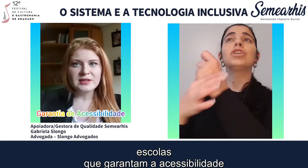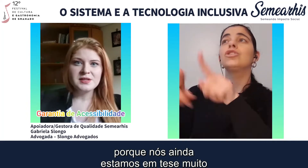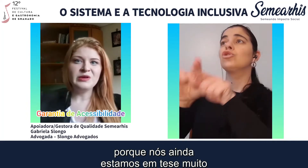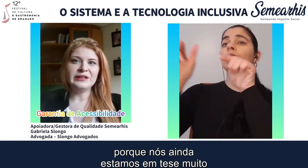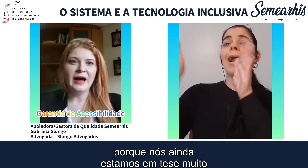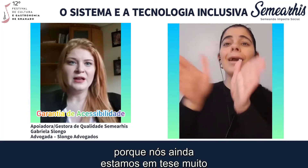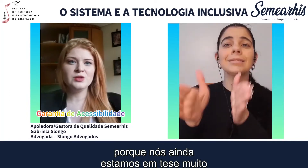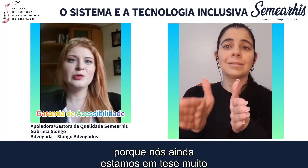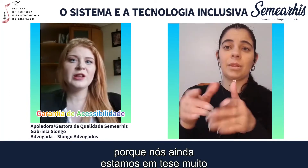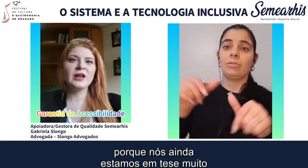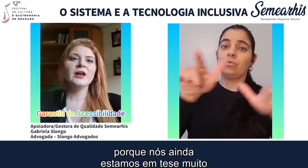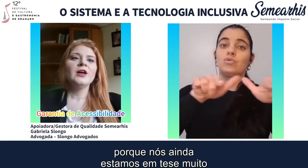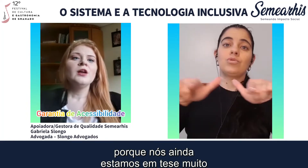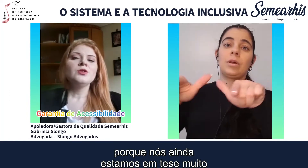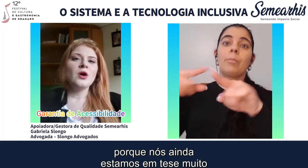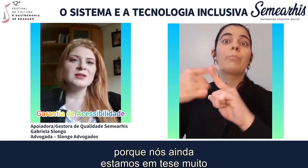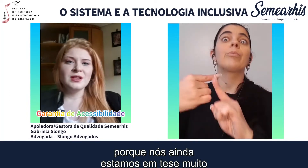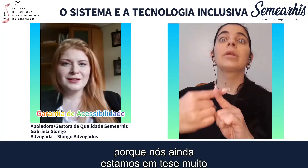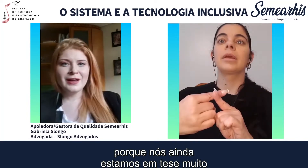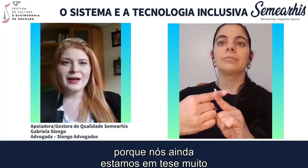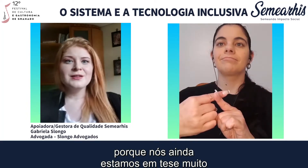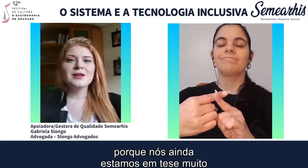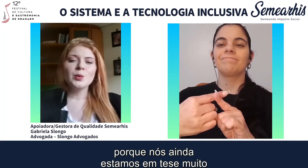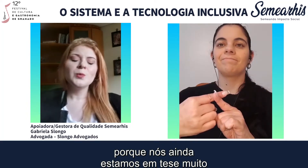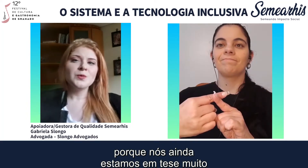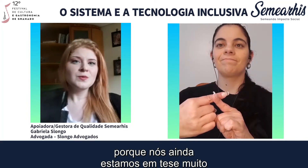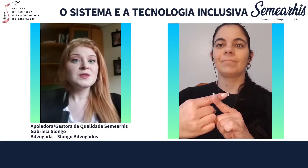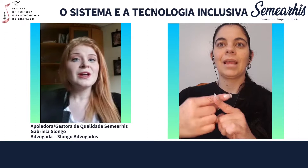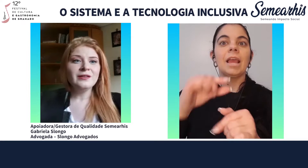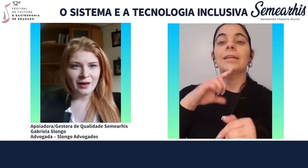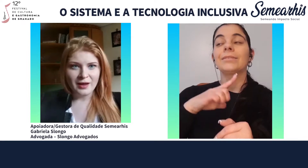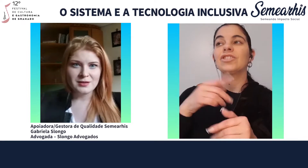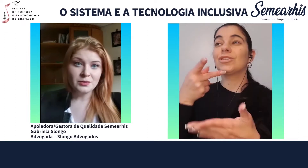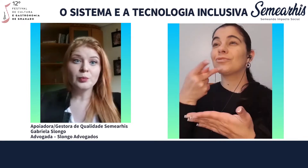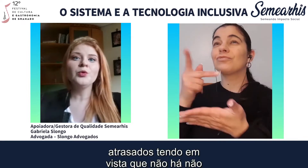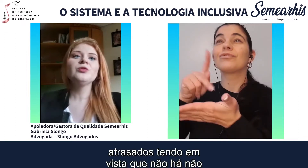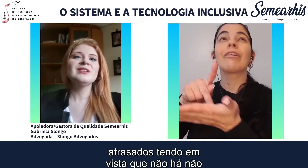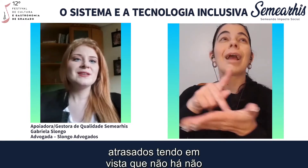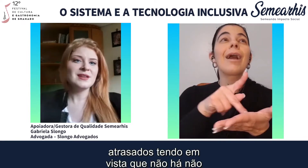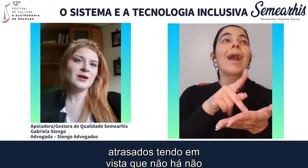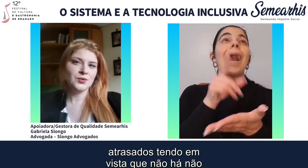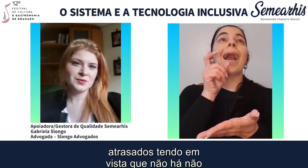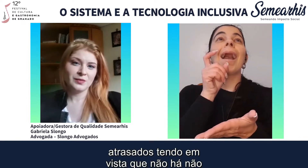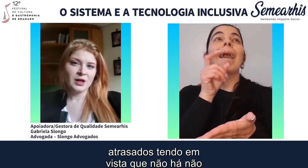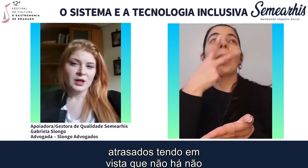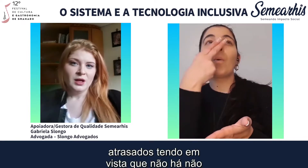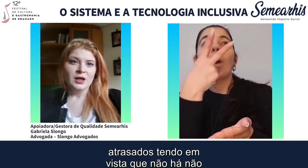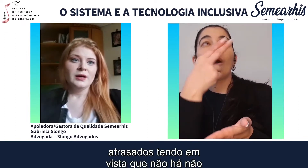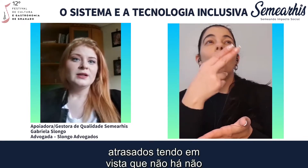garantam acessibilidade, porque nós ainda estamos, em tese, muito